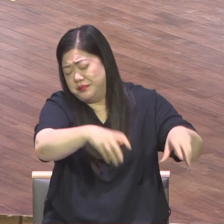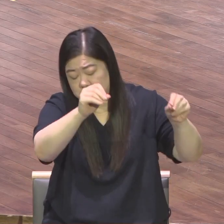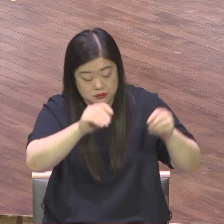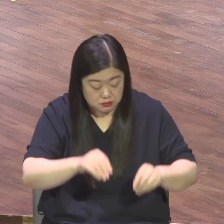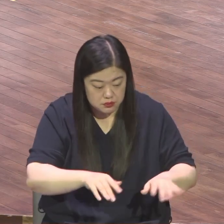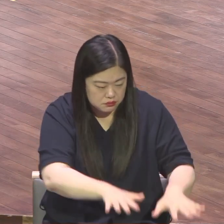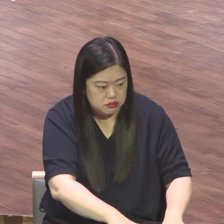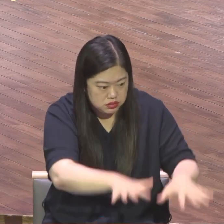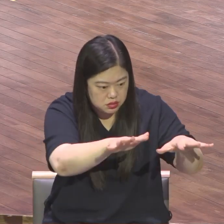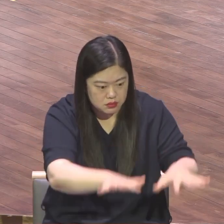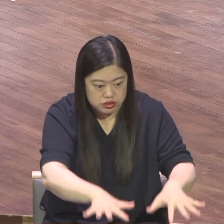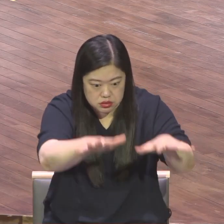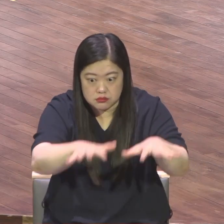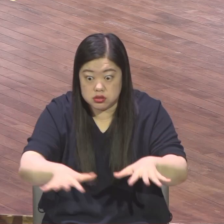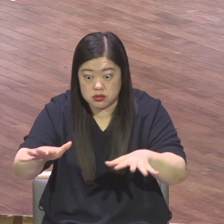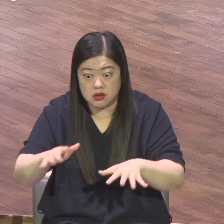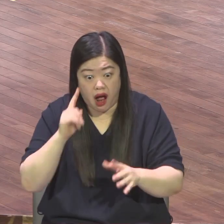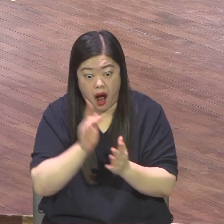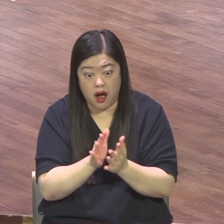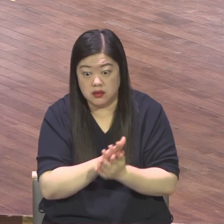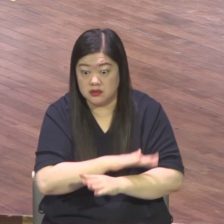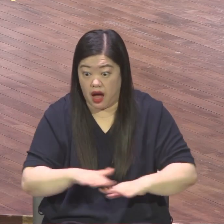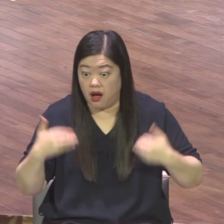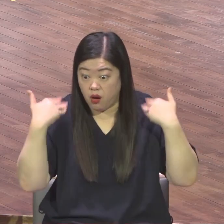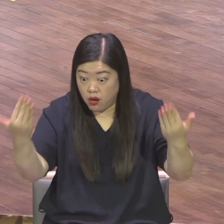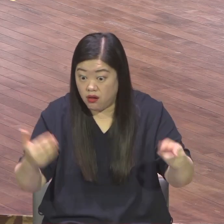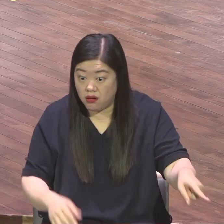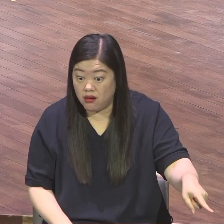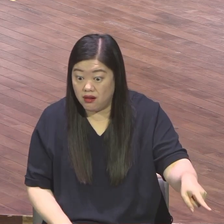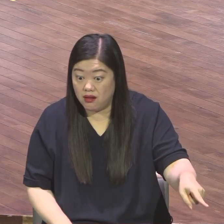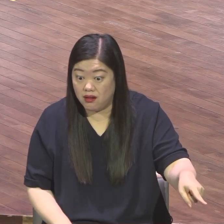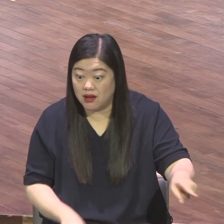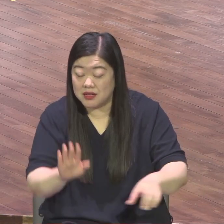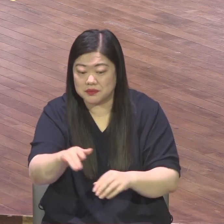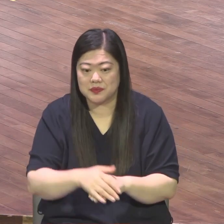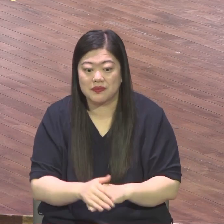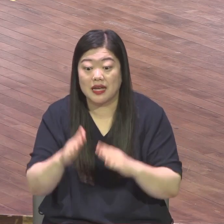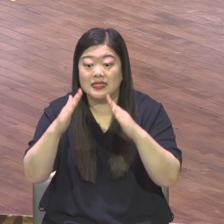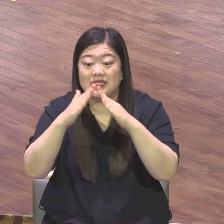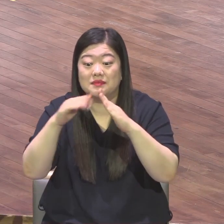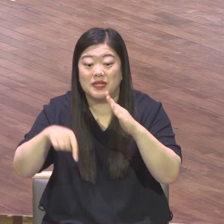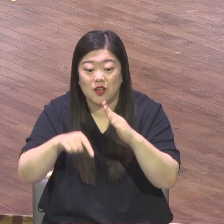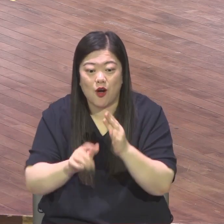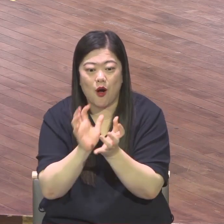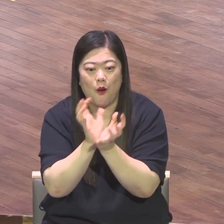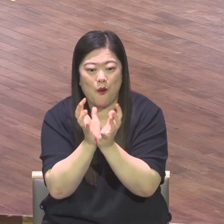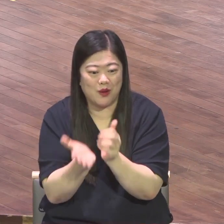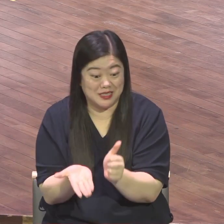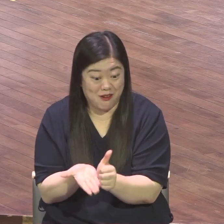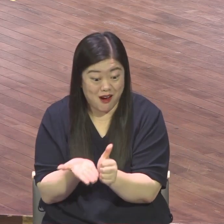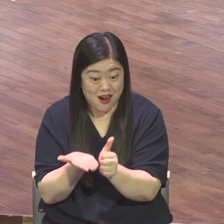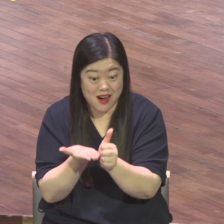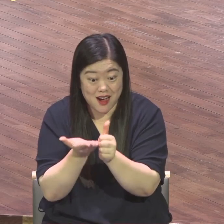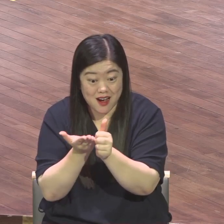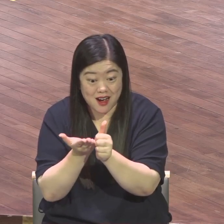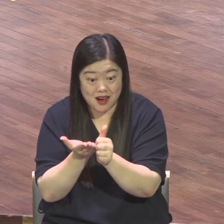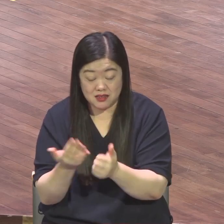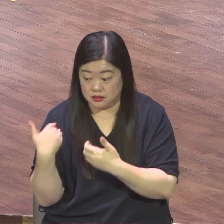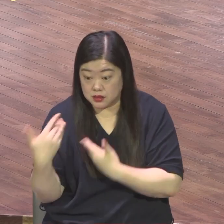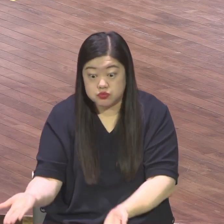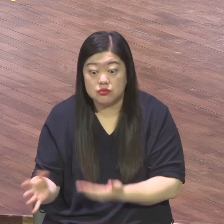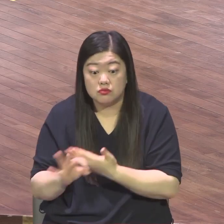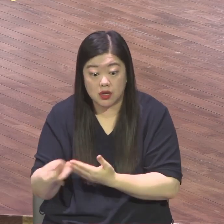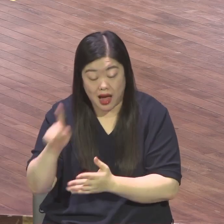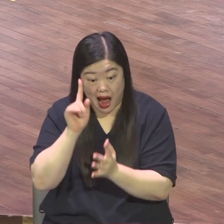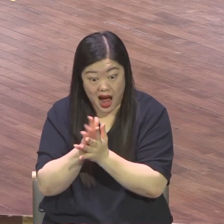전혀 돌보지 않는데 잘 자라죠. 그런데요 잘 보세요. 이 귀한 화초들, 이 귀한 화초들은요 가만히 놔도 다